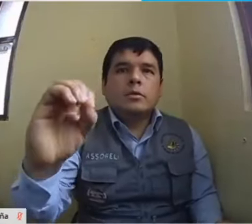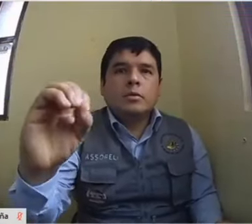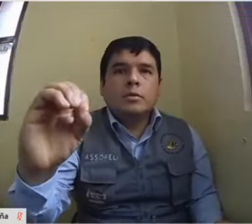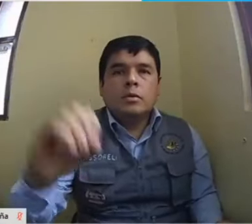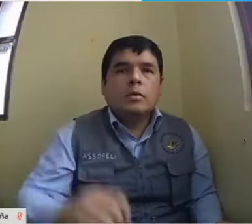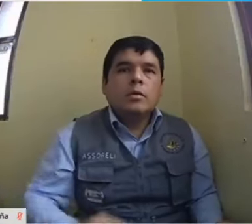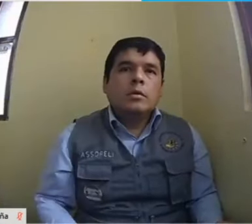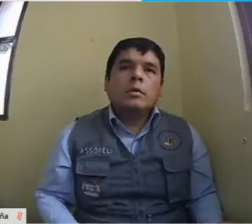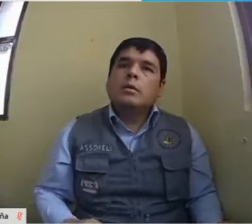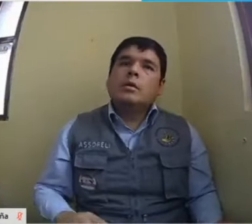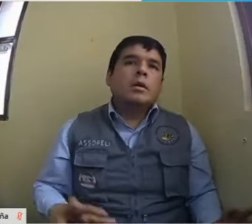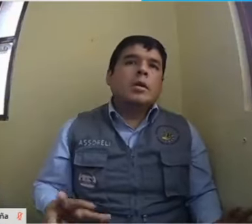Padrino